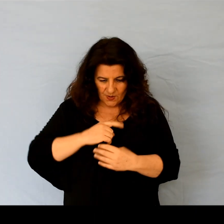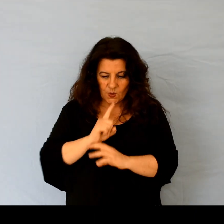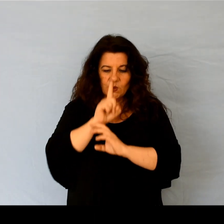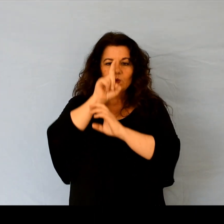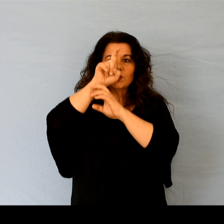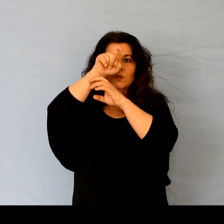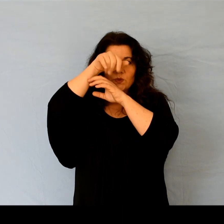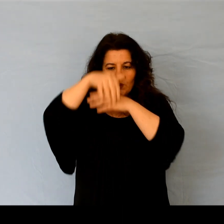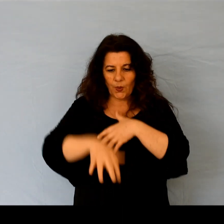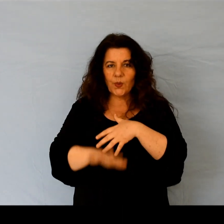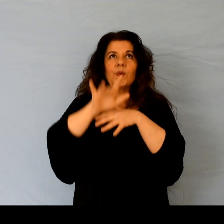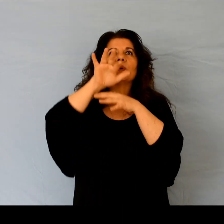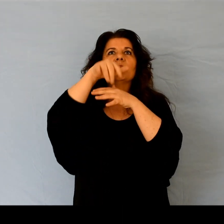éternelle. »